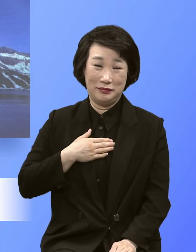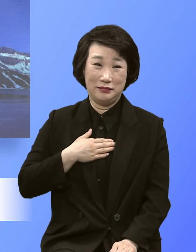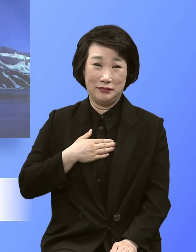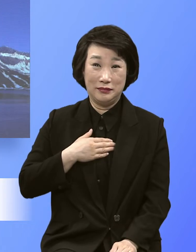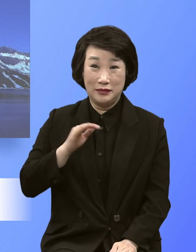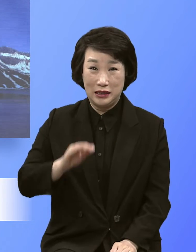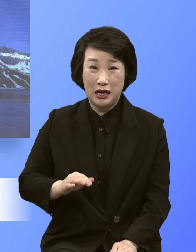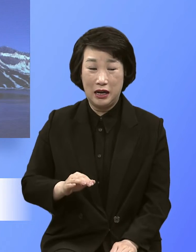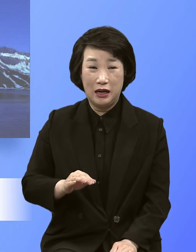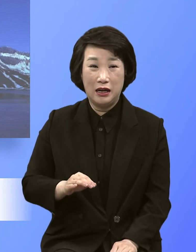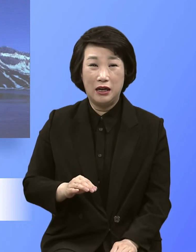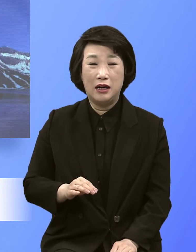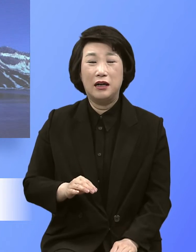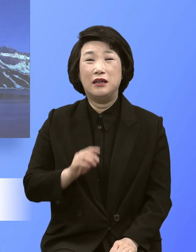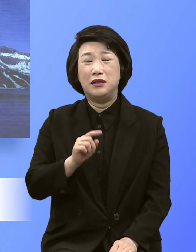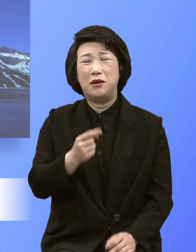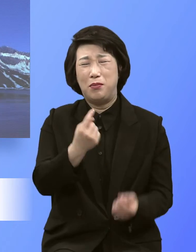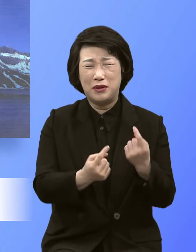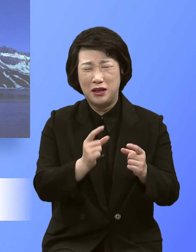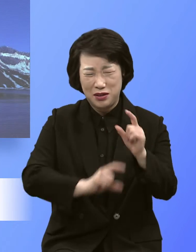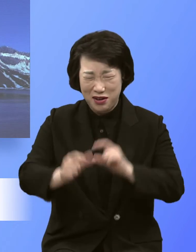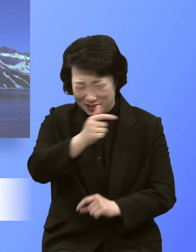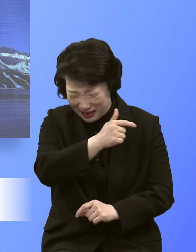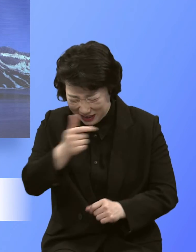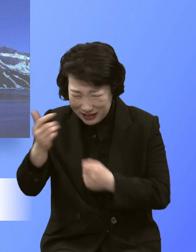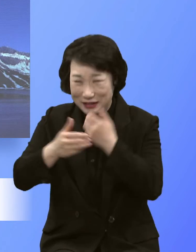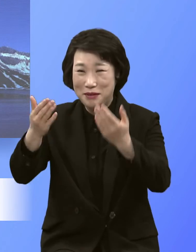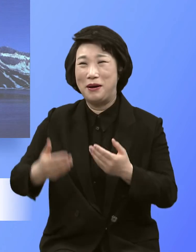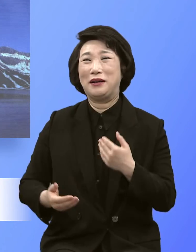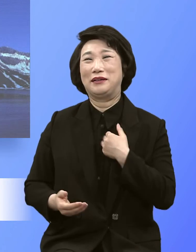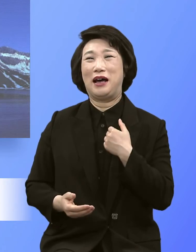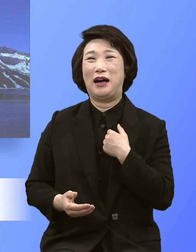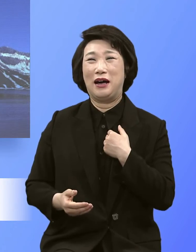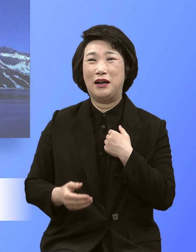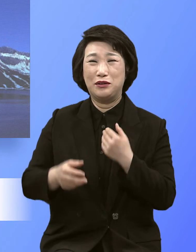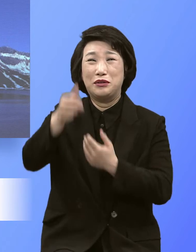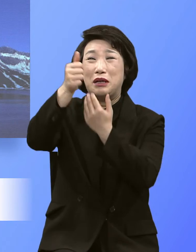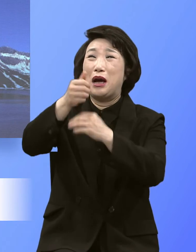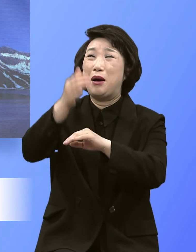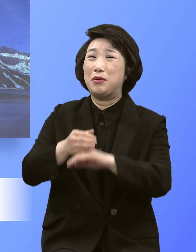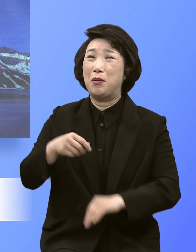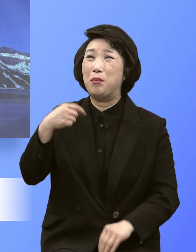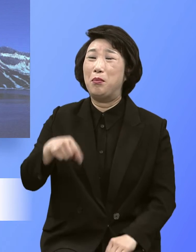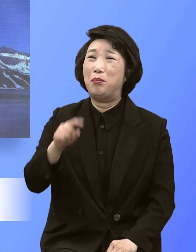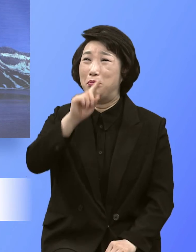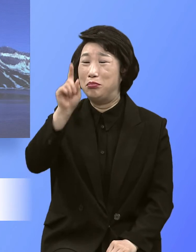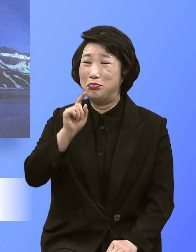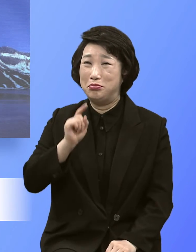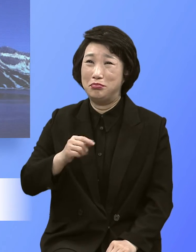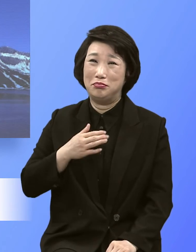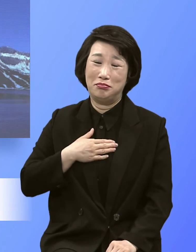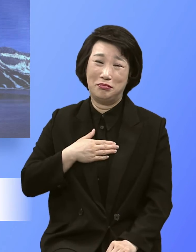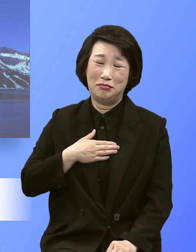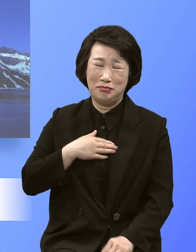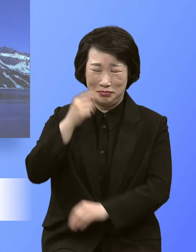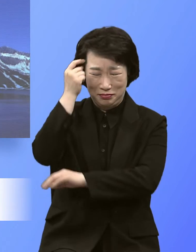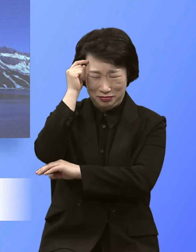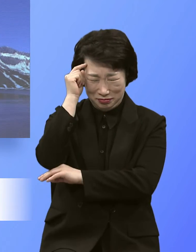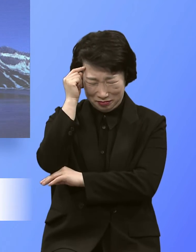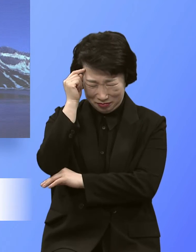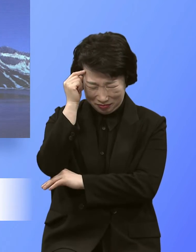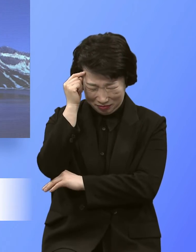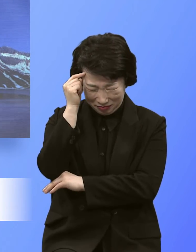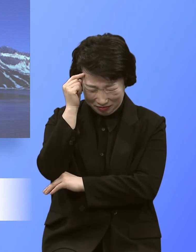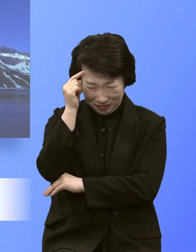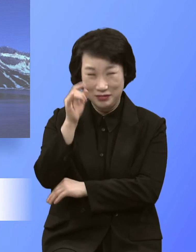나는 그보다 몇 천만 배 은혜를 입은 나는 무슨 감사를 했는가. 이 생각을